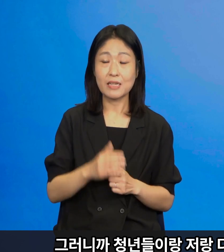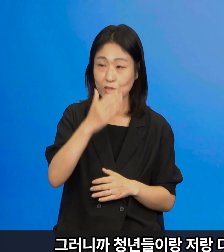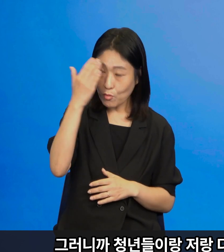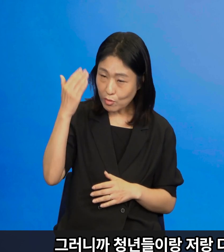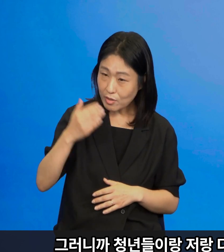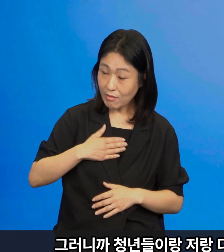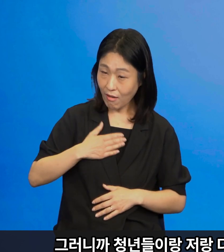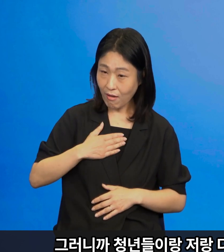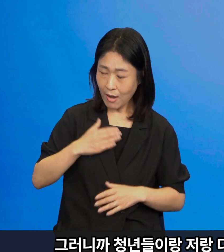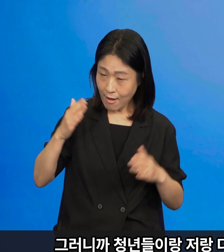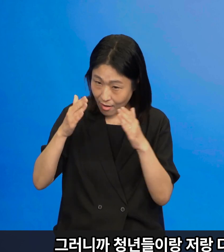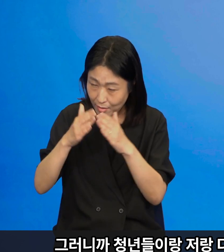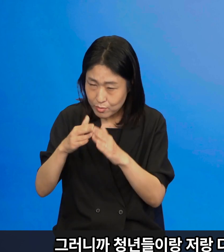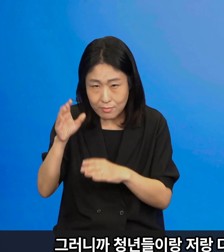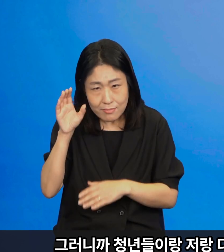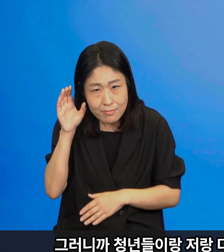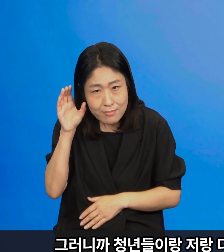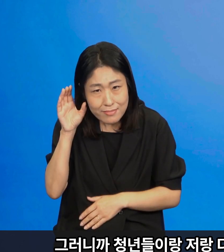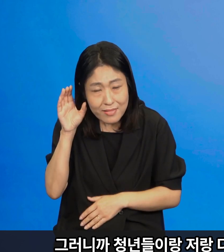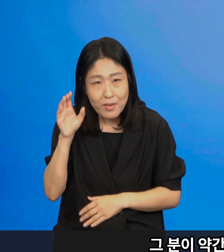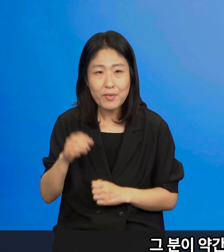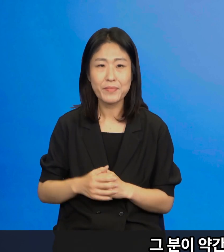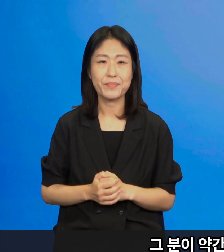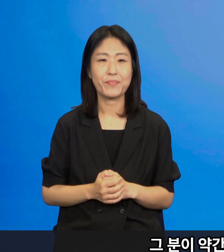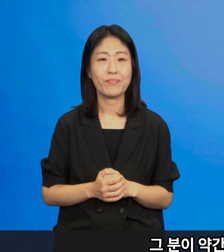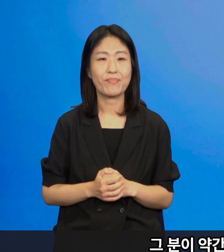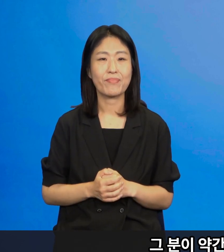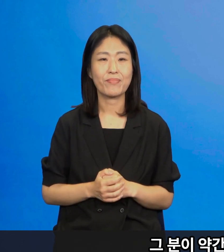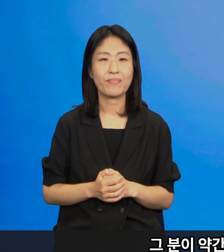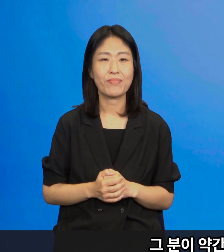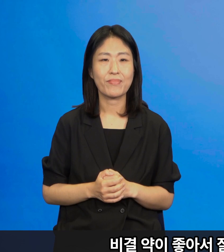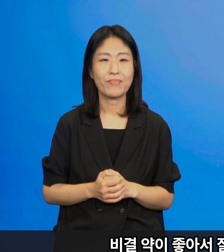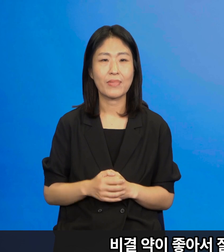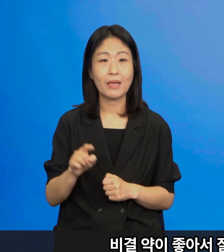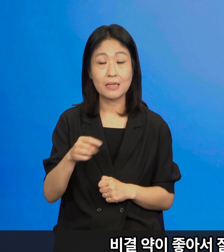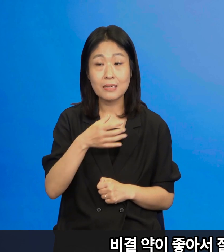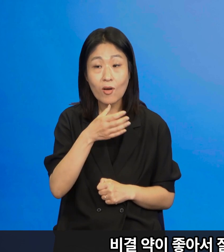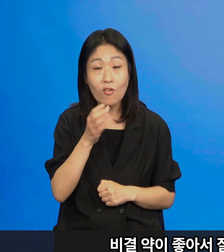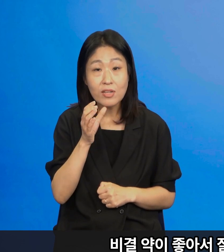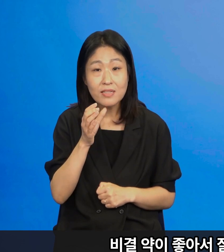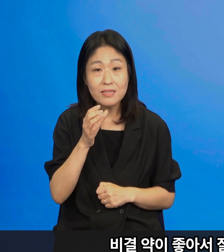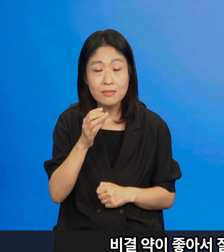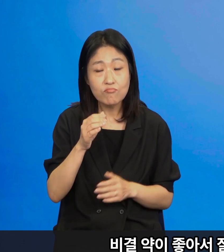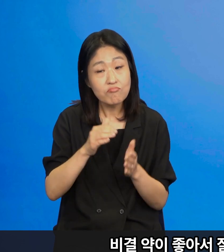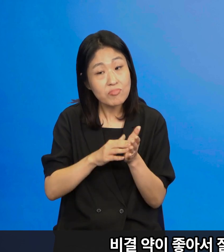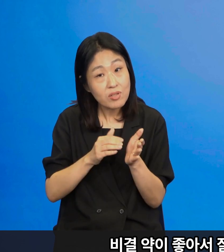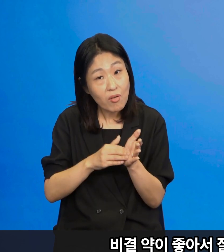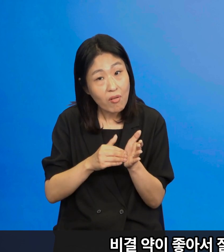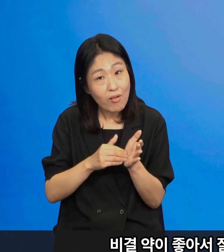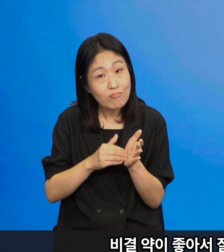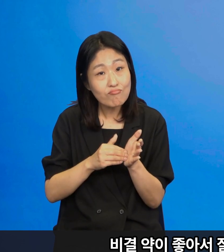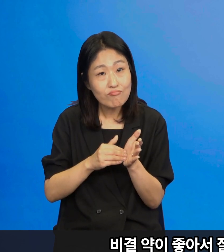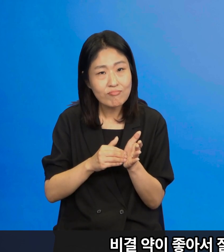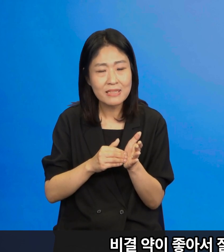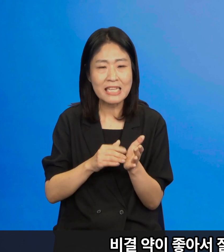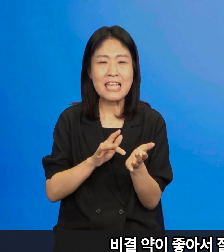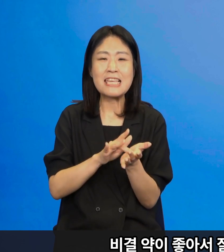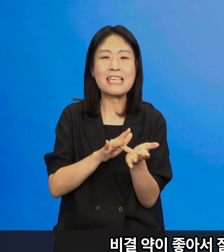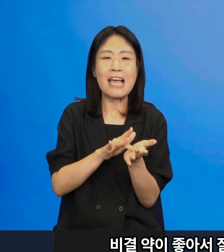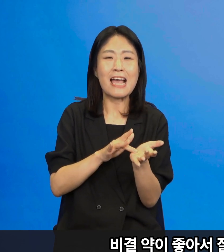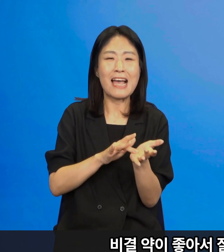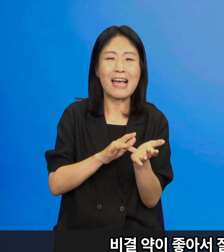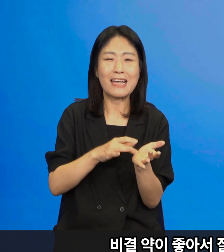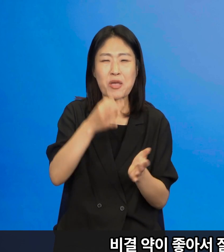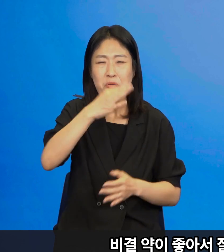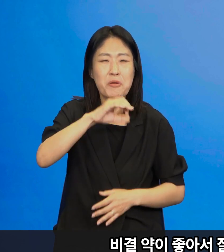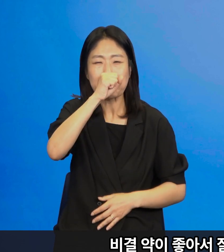청년들이랑 저랑 다 집중을 했습니다. 집중을 했어요. 그분이 약간 뜸을 들이셨어요. 비결? 약이 좋아서 잘 안 죽어,